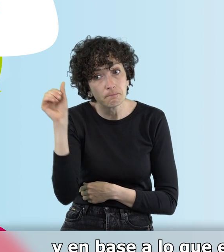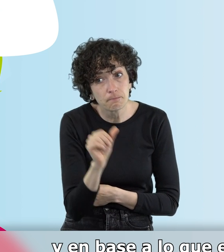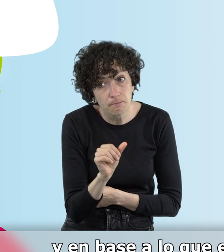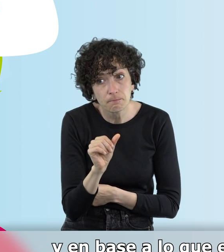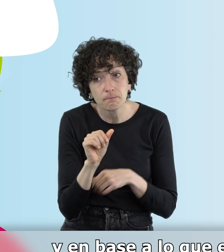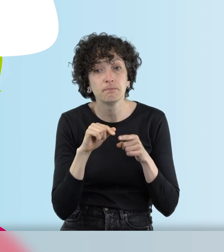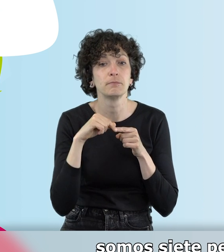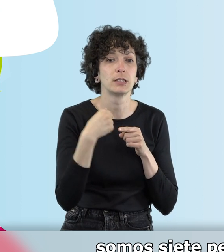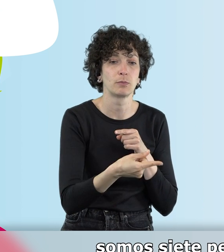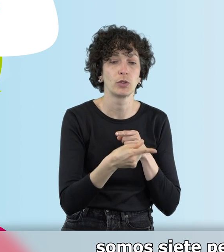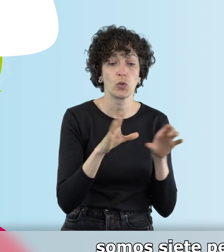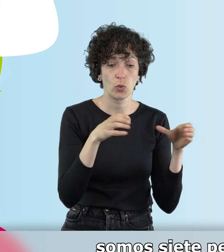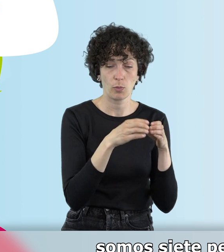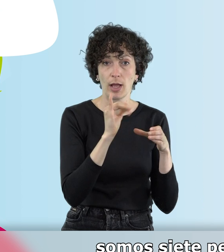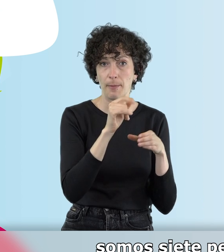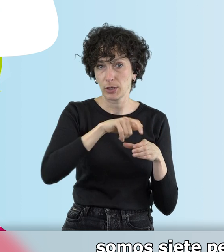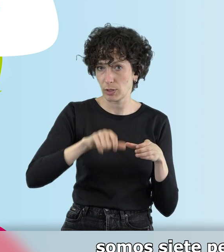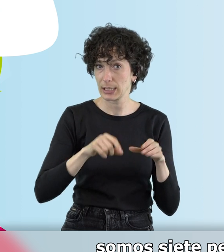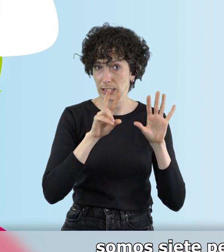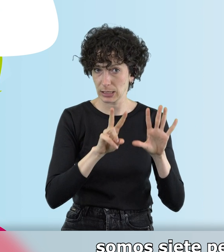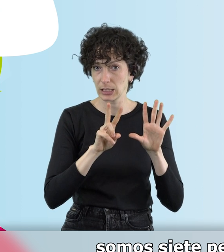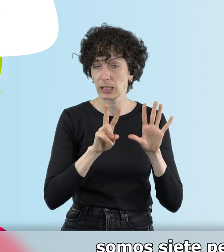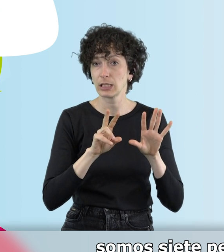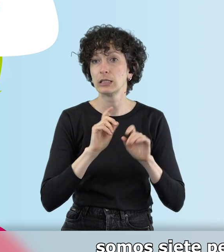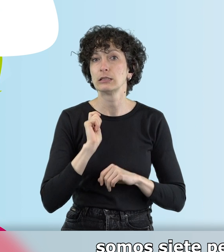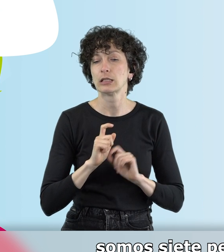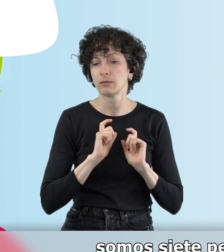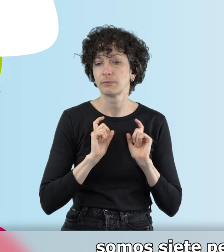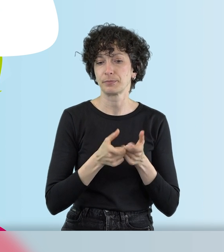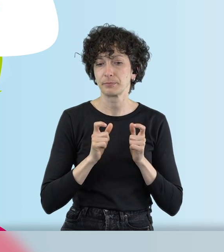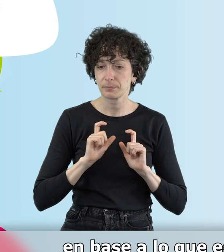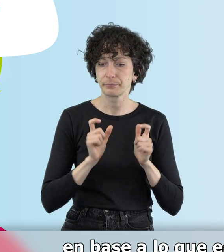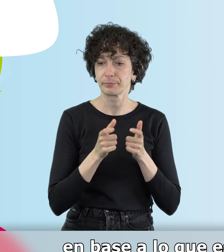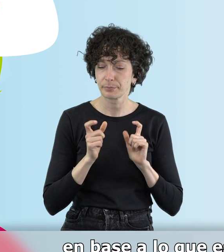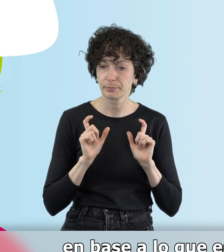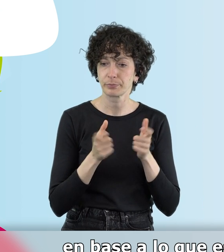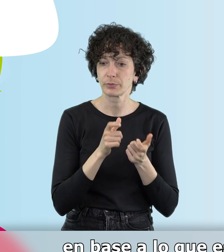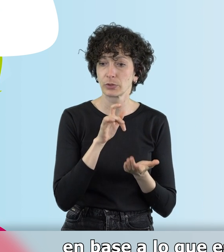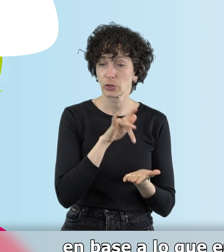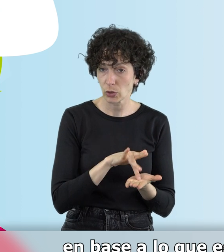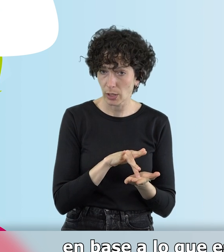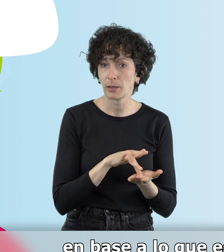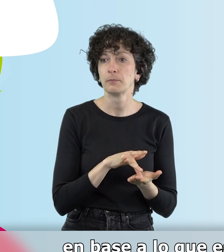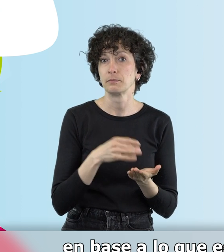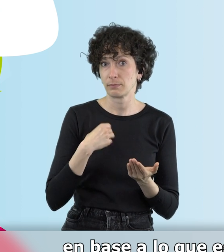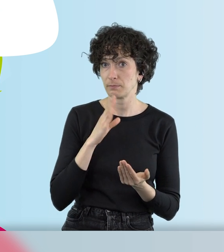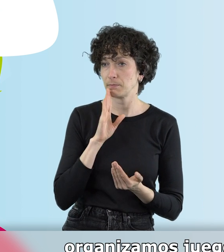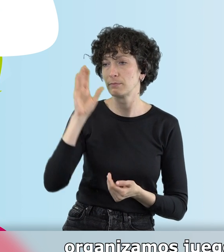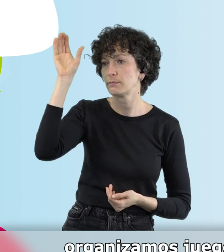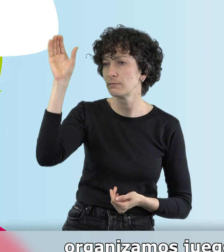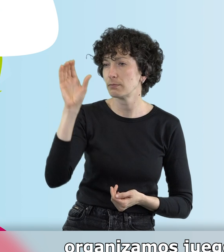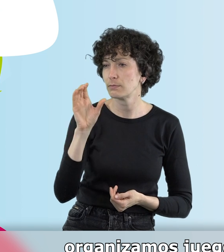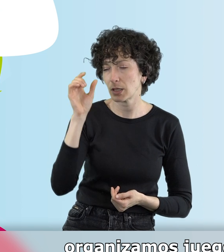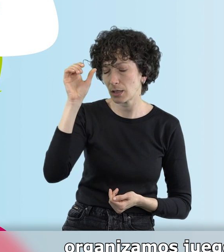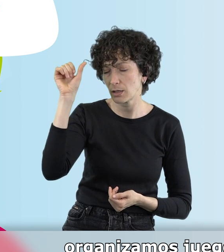escuchamos tenemos un grupo, somos 7 personas las que nos reunimos periódicamente, y en base a lo que escuchamos y a lo que entendemos